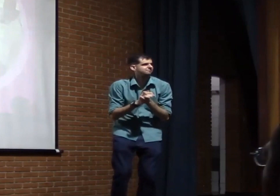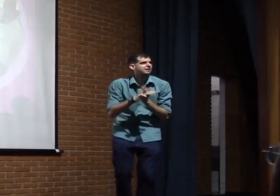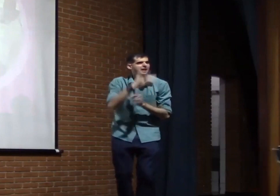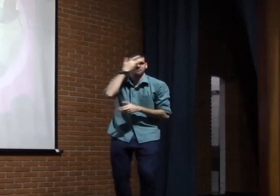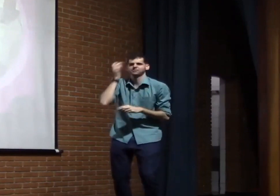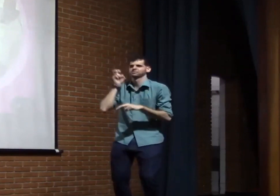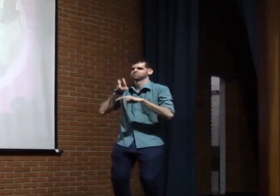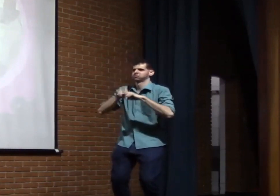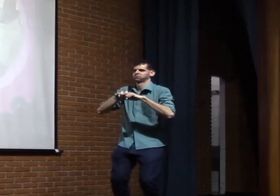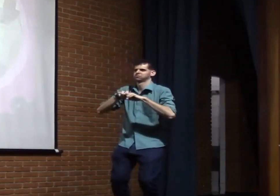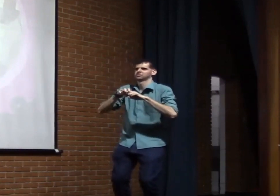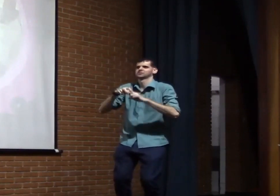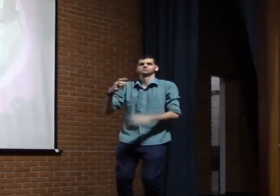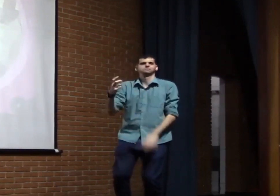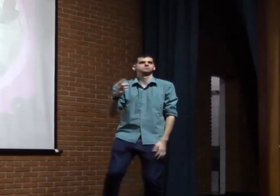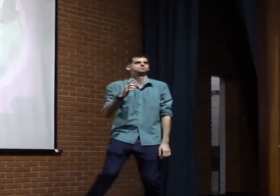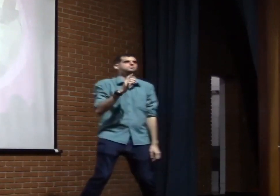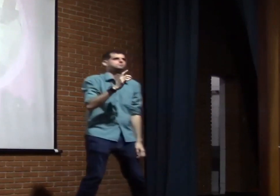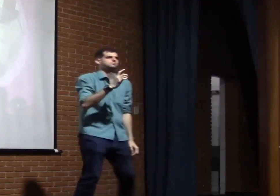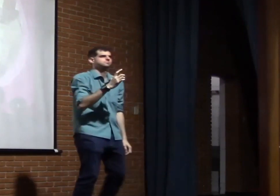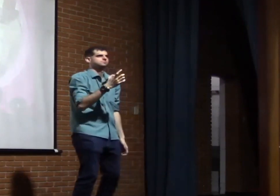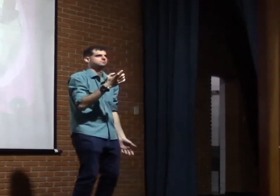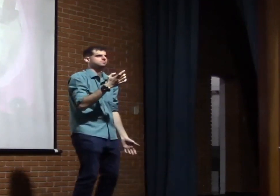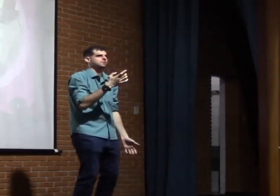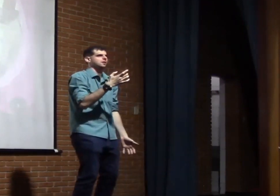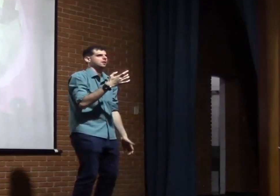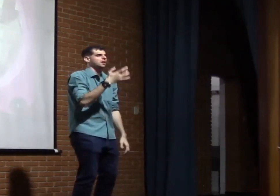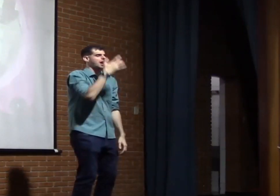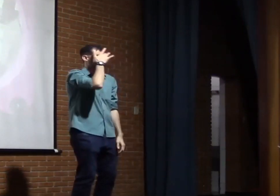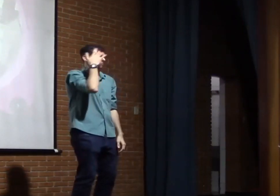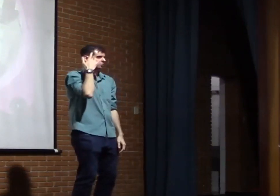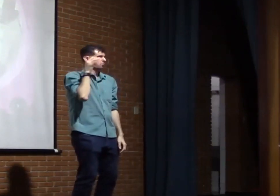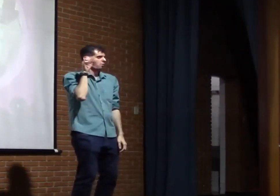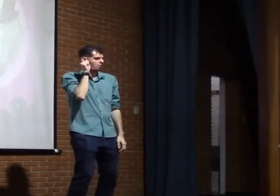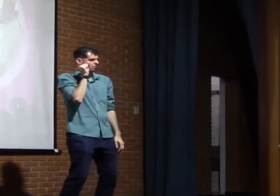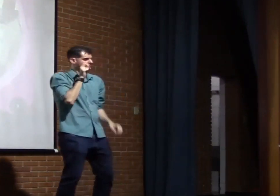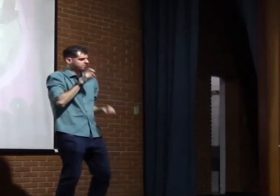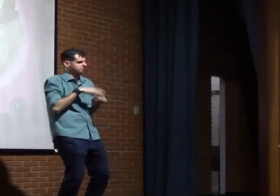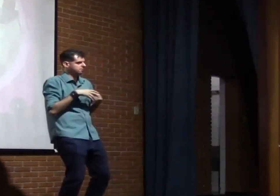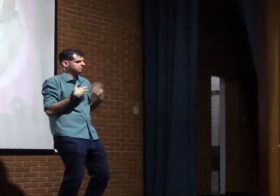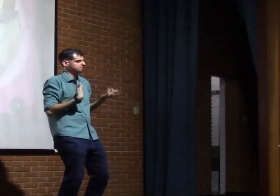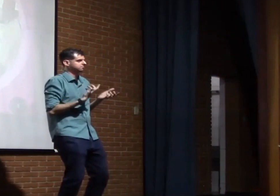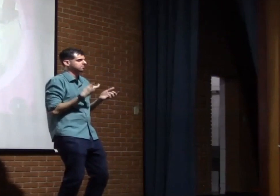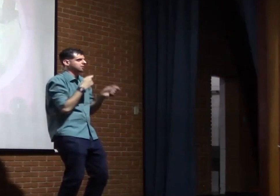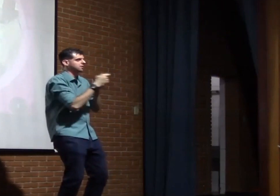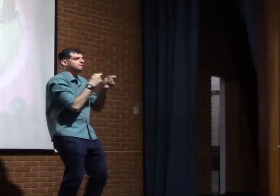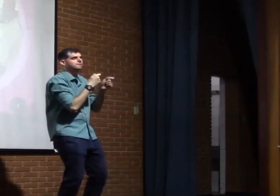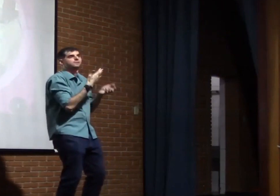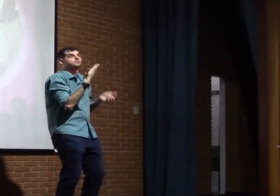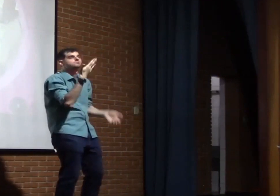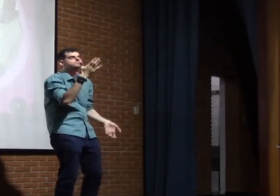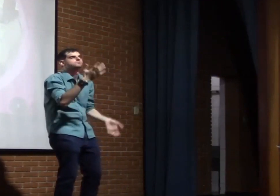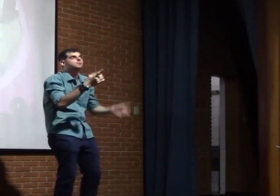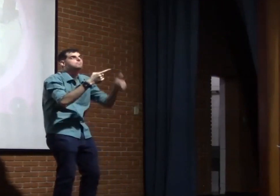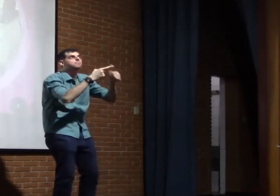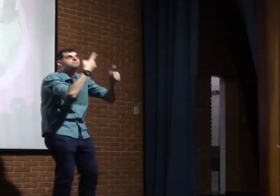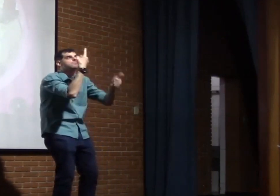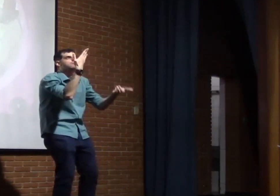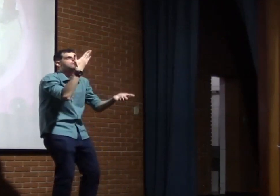indústria, e aí os surdos sentam para fazer uma entrevista, um processo de seleção, de recrutamento, e aí naquele momento